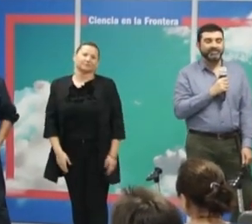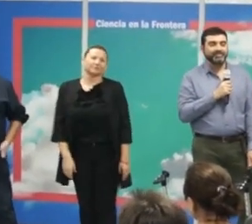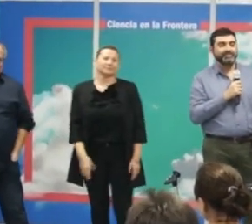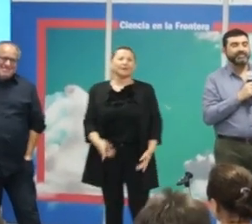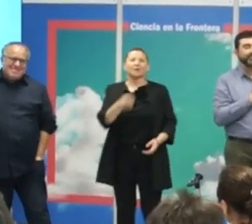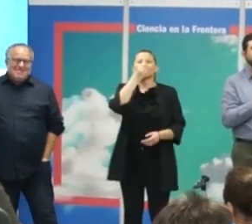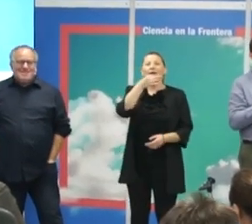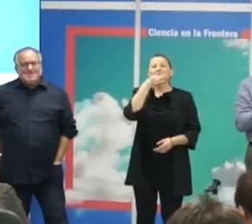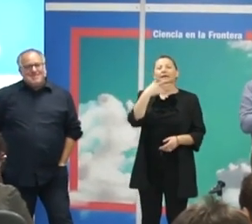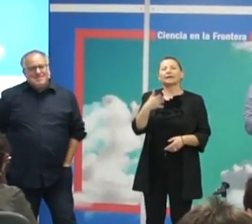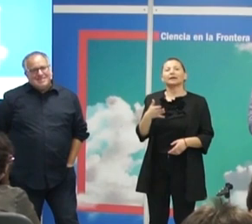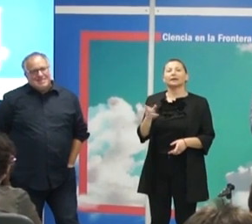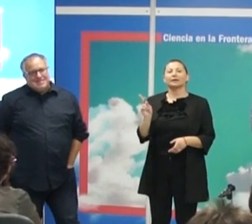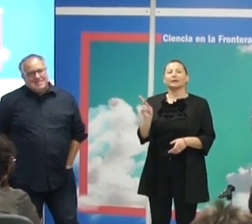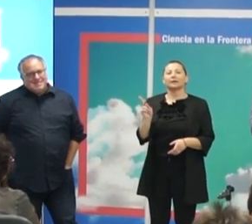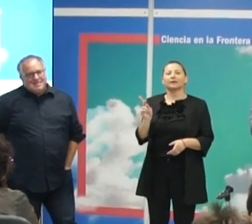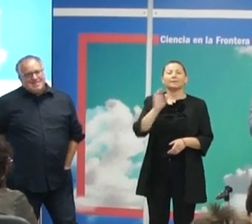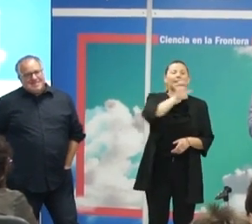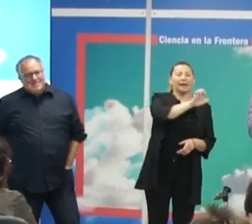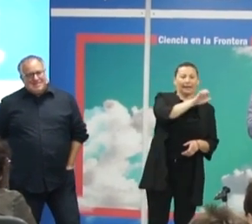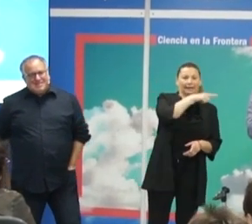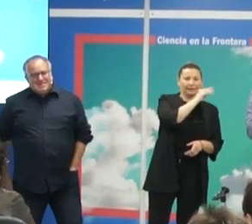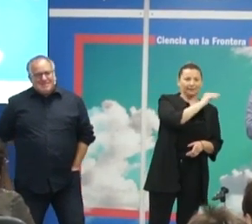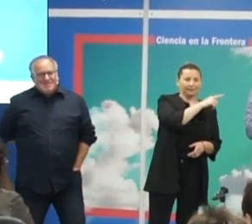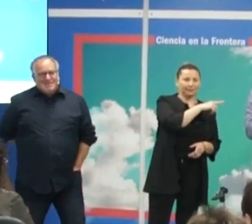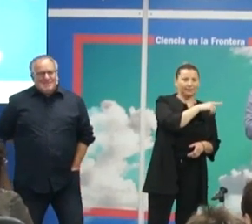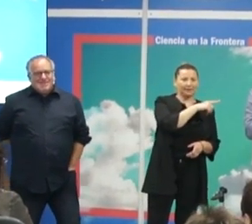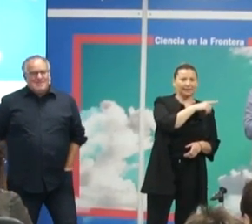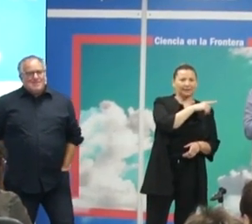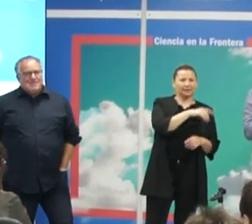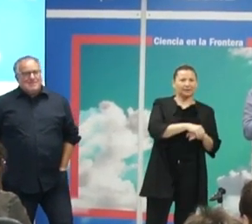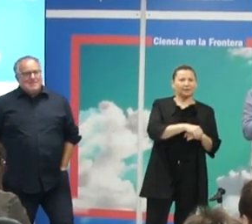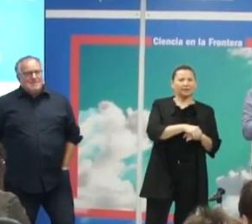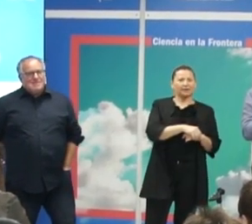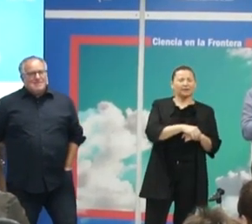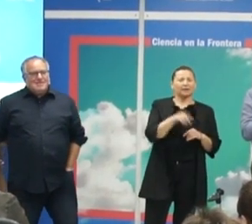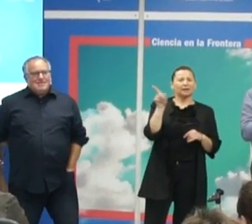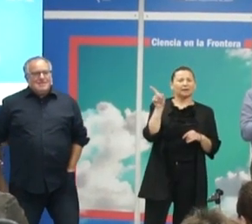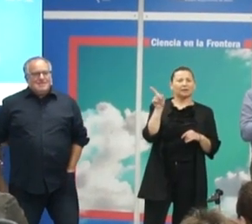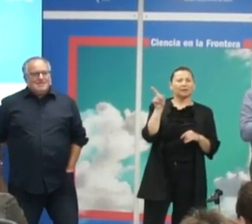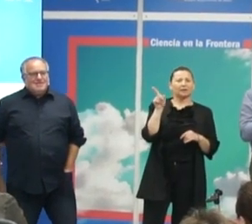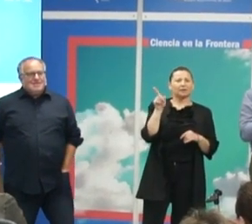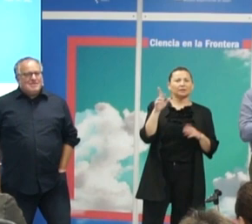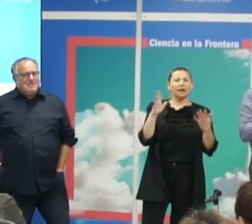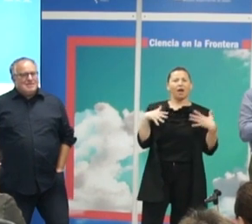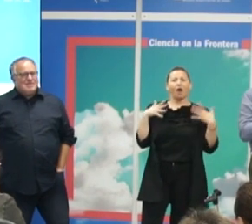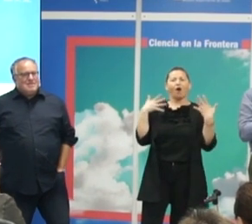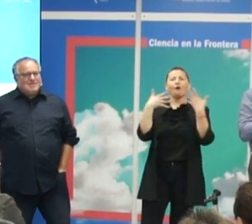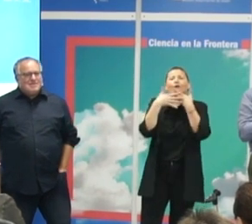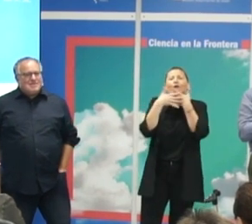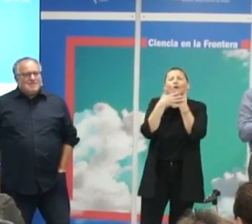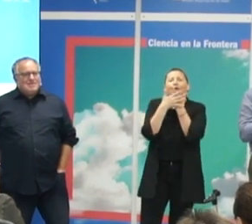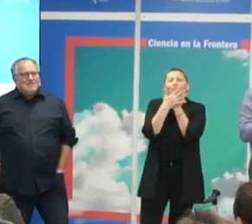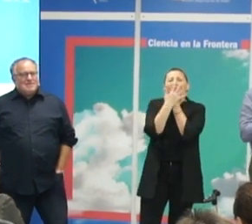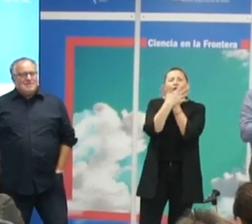Hola, la pregunta es para el Enrique. La simulación que se ha visto antes de la fusión de las dos galaxias de la